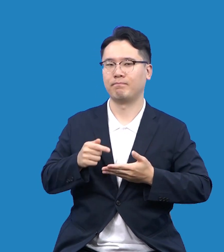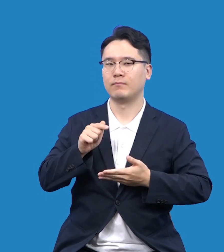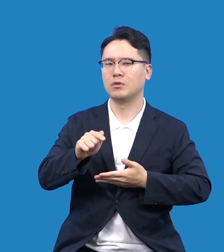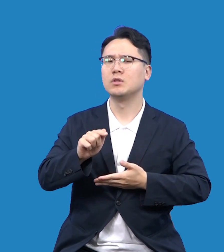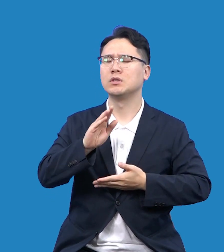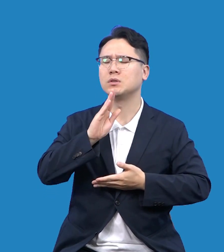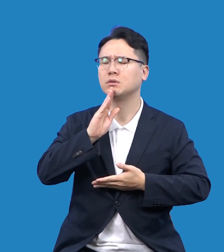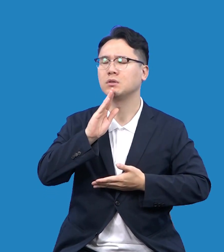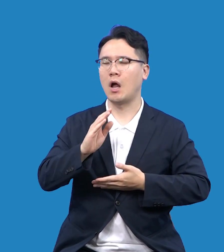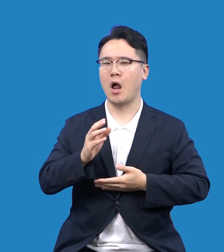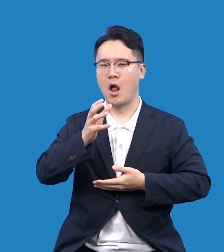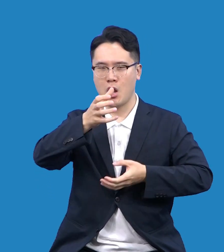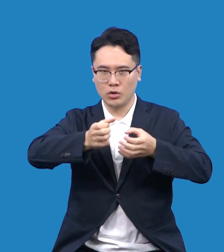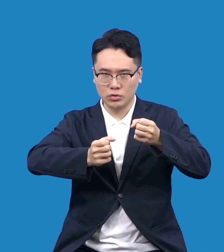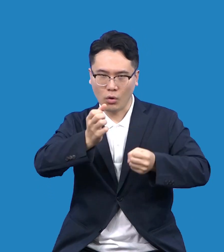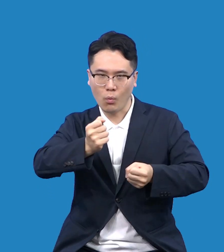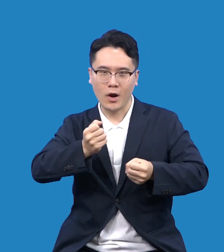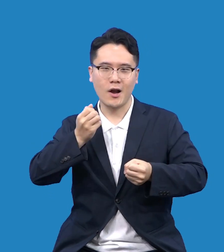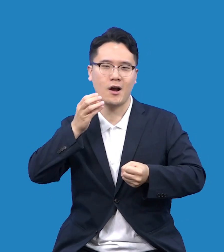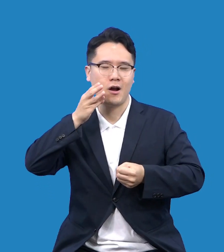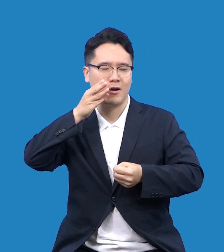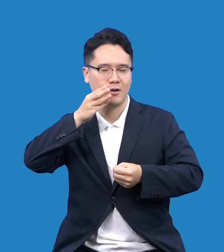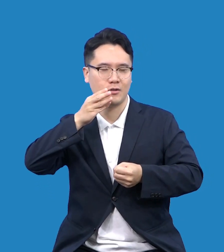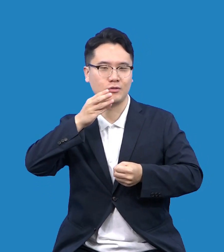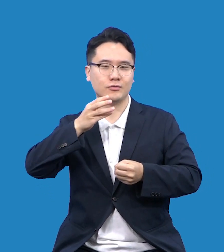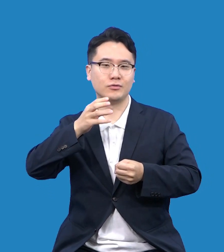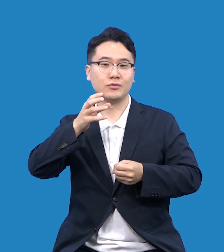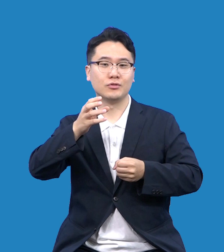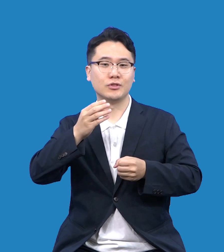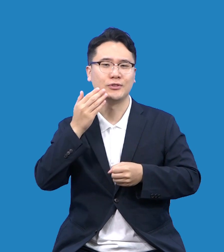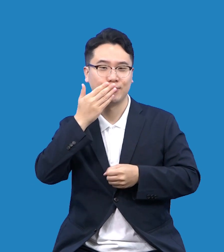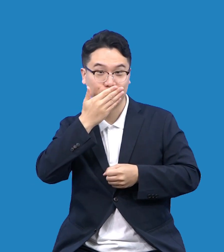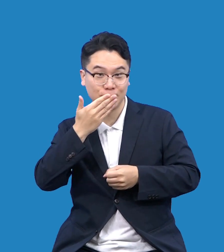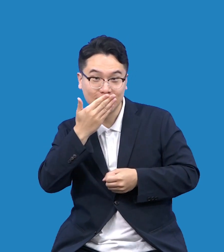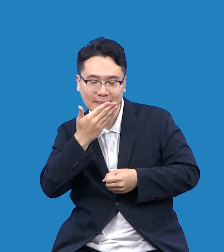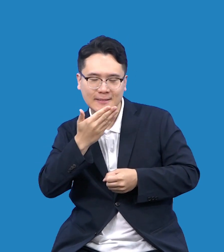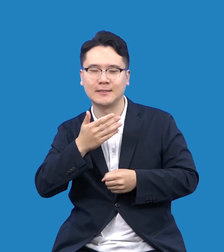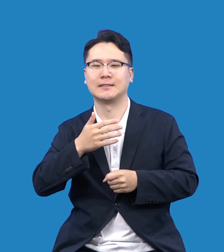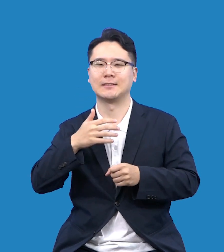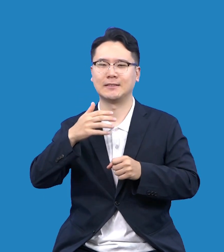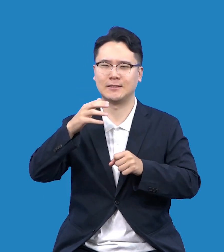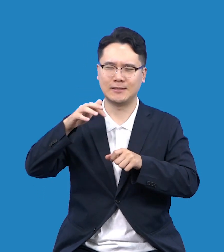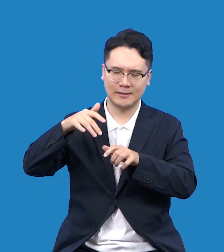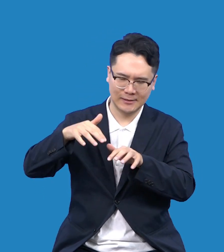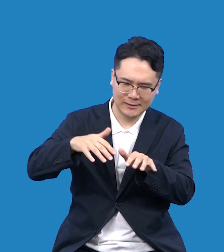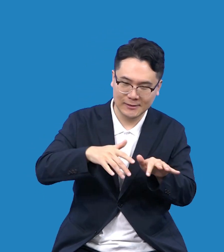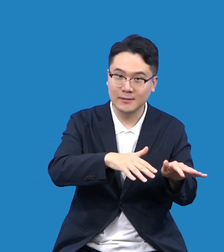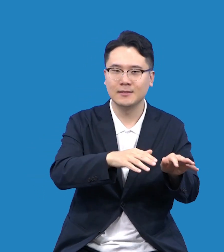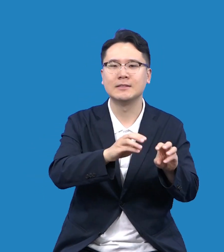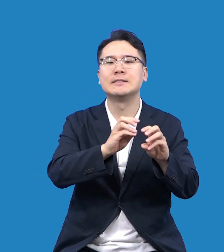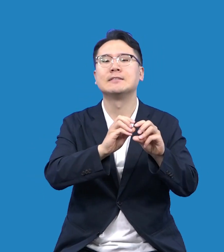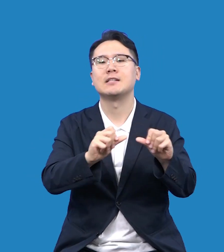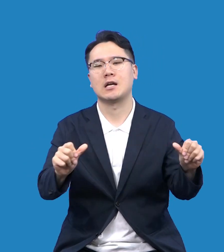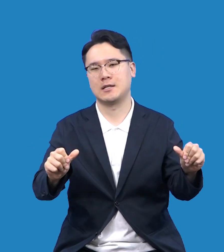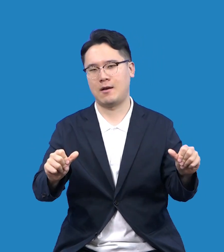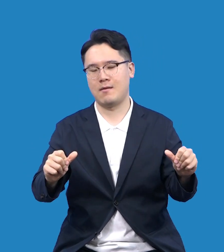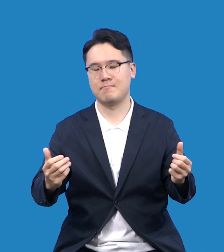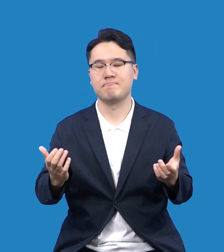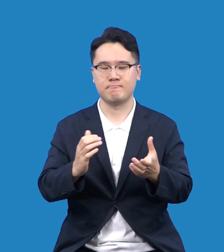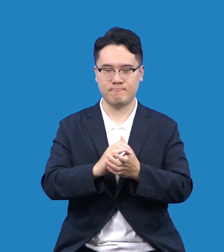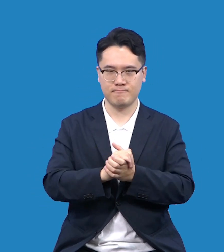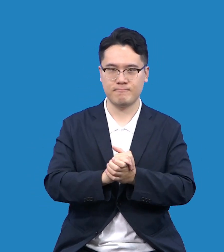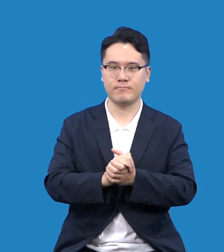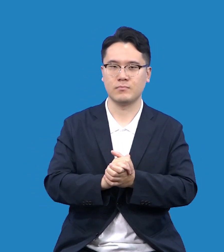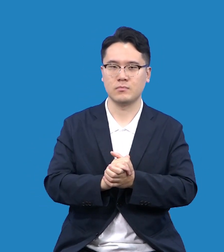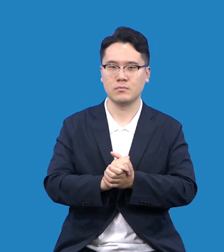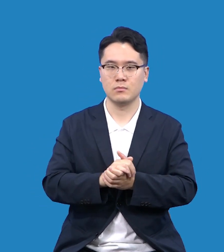과연 젖과 꿀이 흐르는 땅이니라. 아멘. 여기 우리가 승리를 기대할 수 있는 근거가